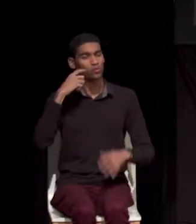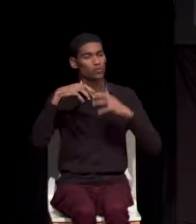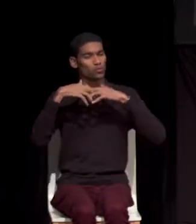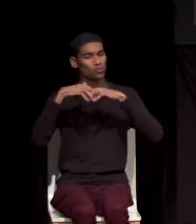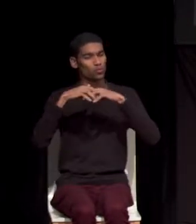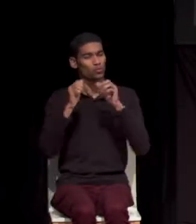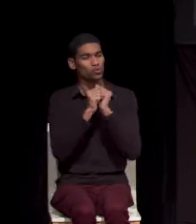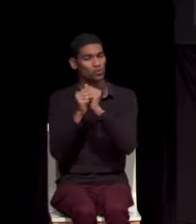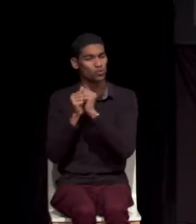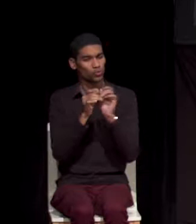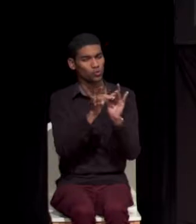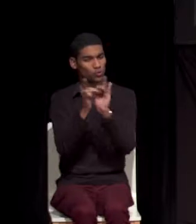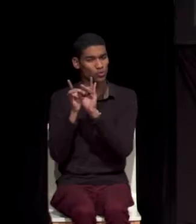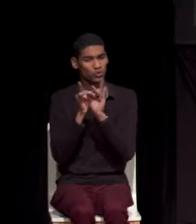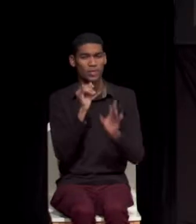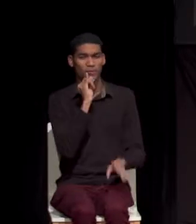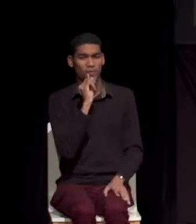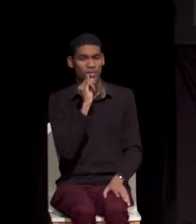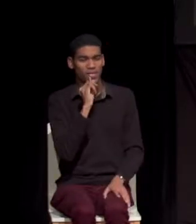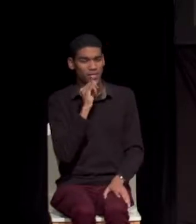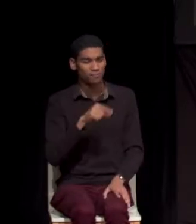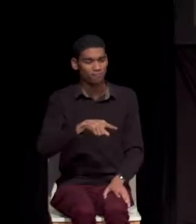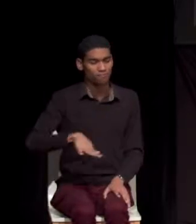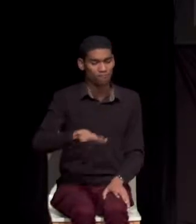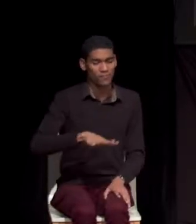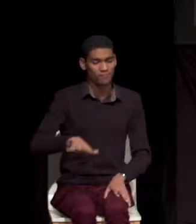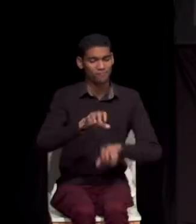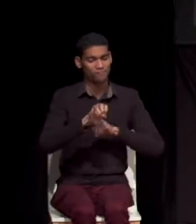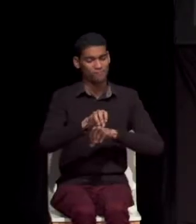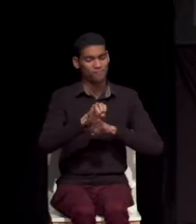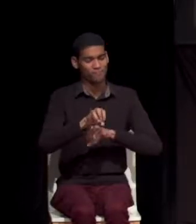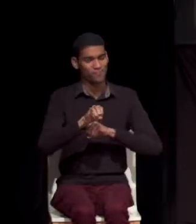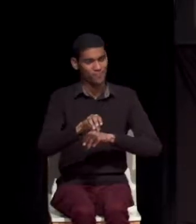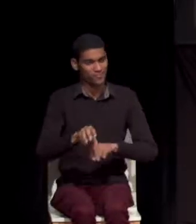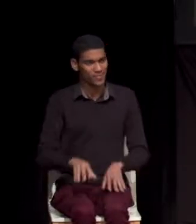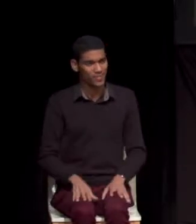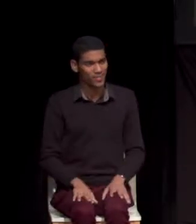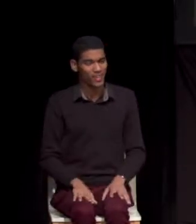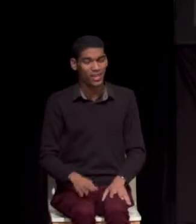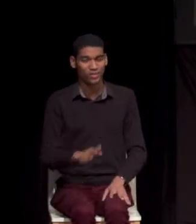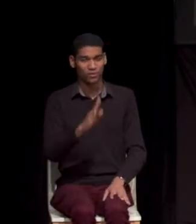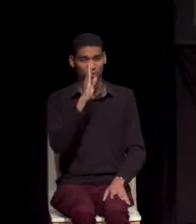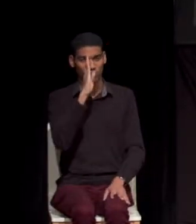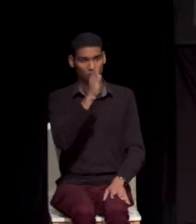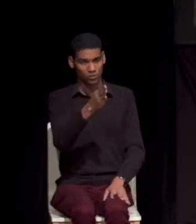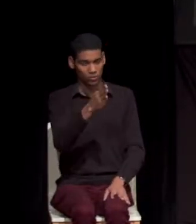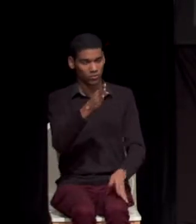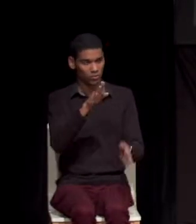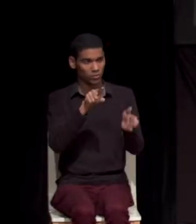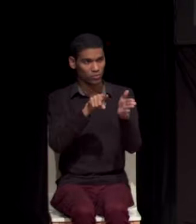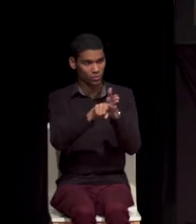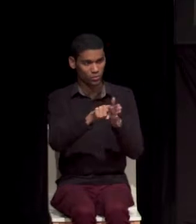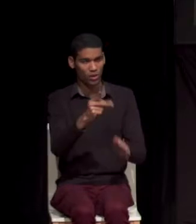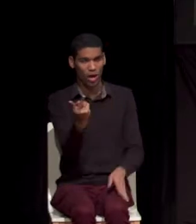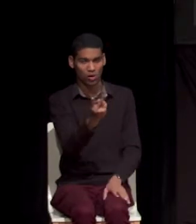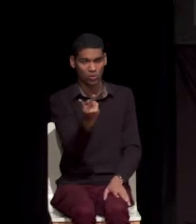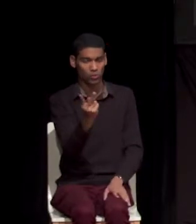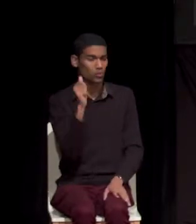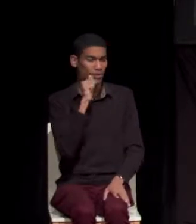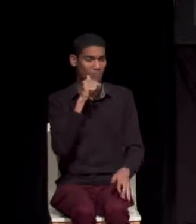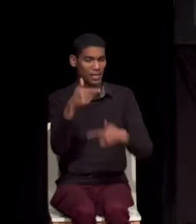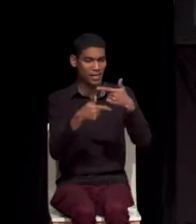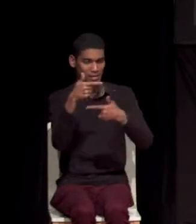do contexto, né, educacional, e aí bem diretamente para as meninas que